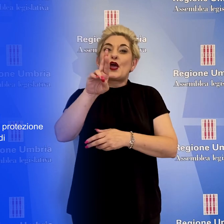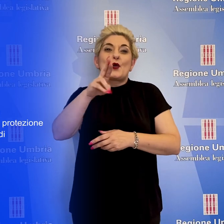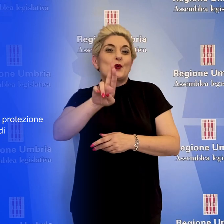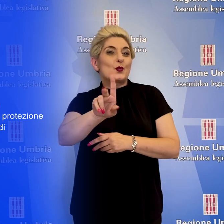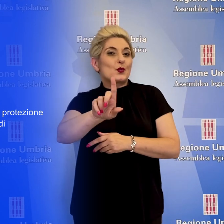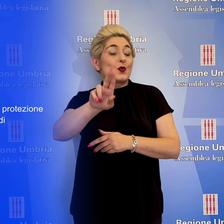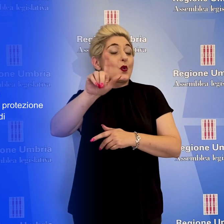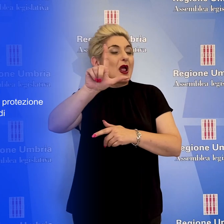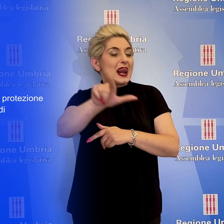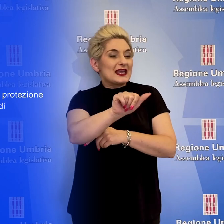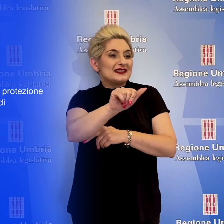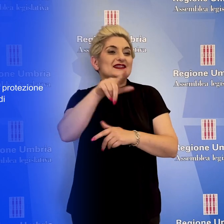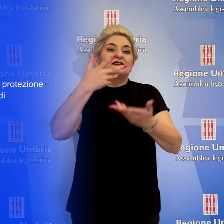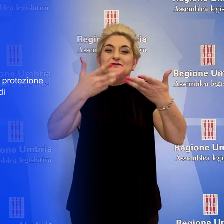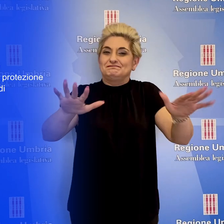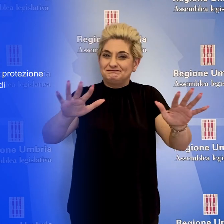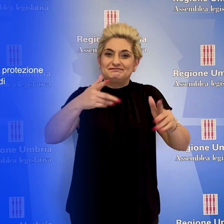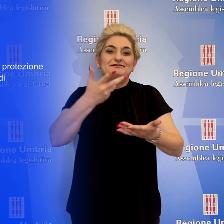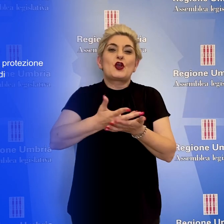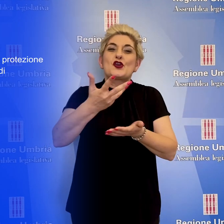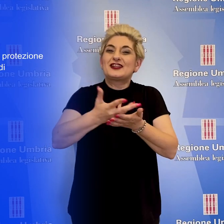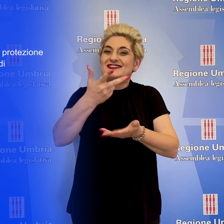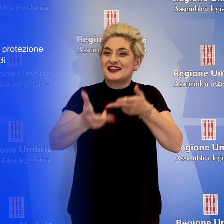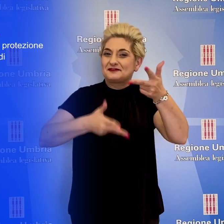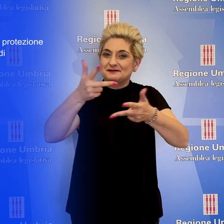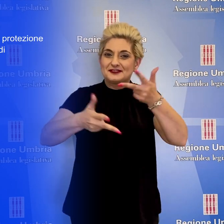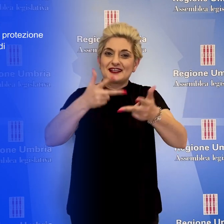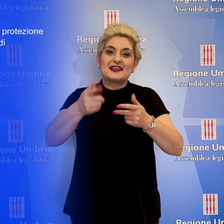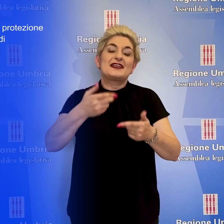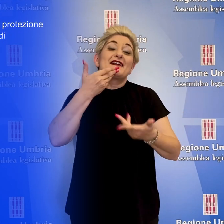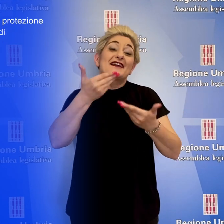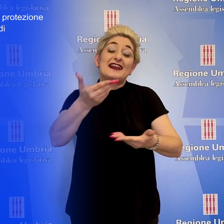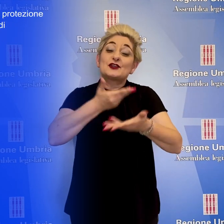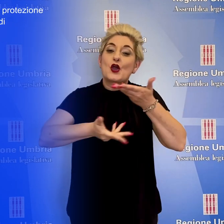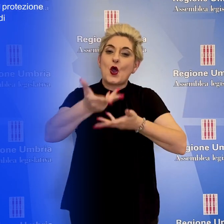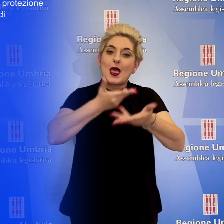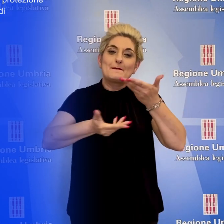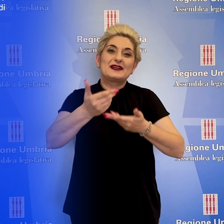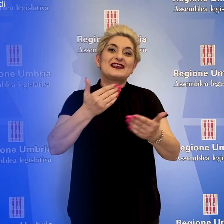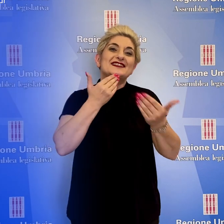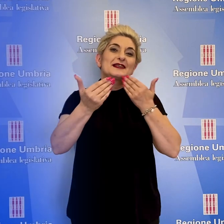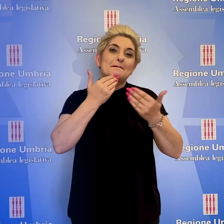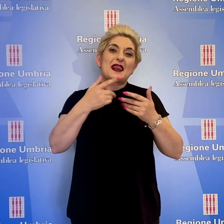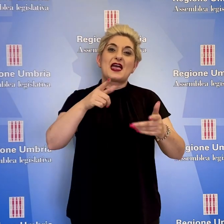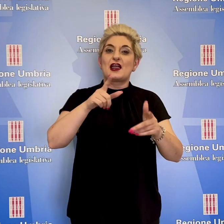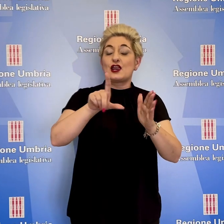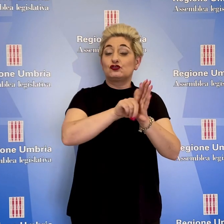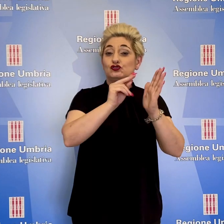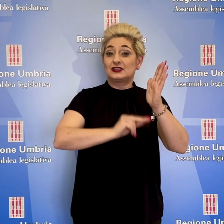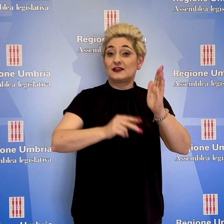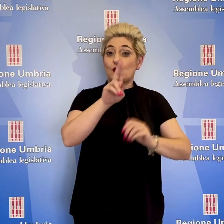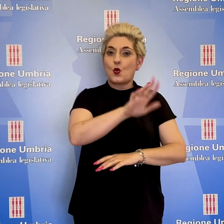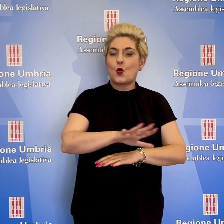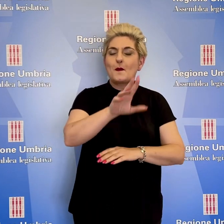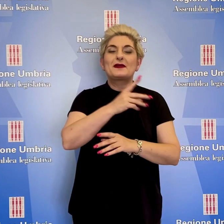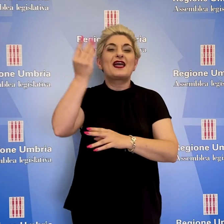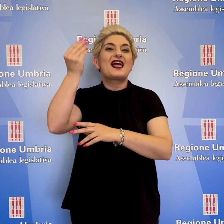notiziario nella lingua dei segni, frutto della collaborazione tra l'Assemblea Legislativa dell'Umbria e l'Ente Nazionale Sordi,